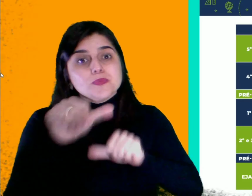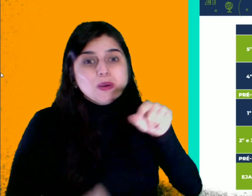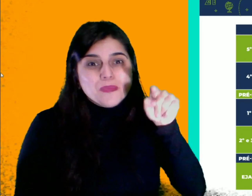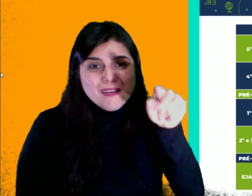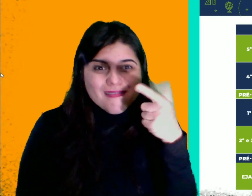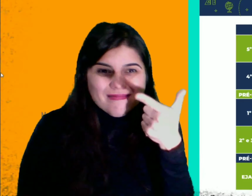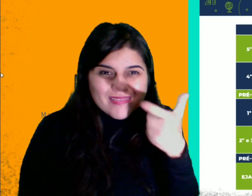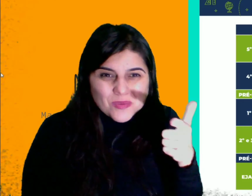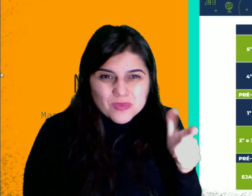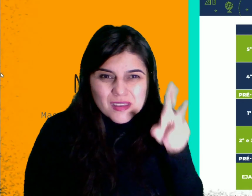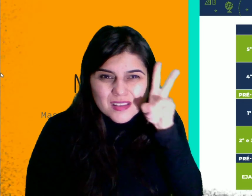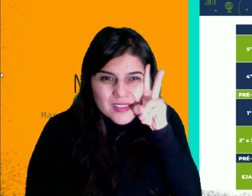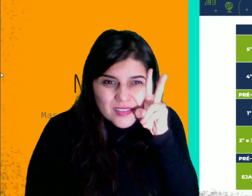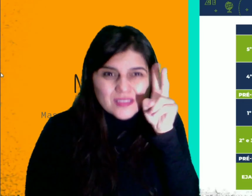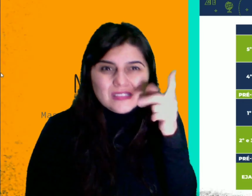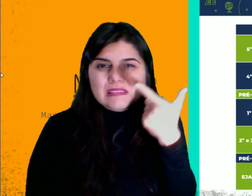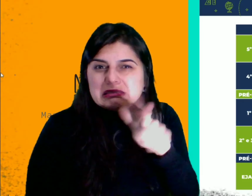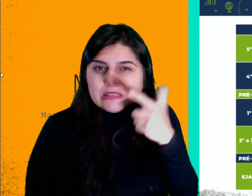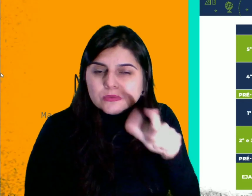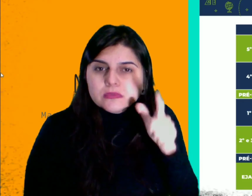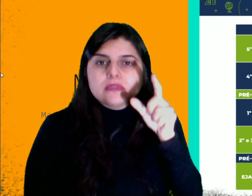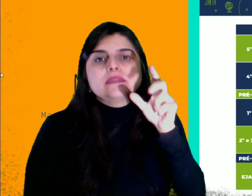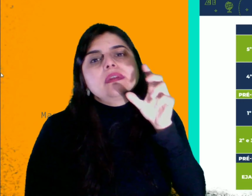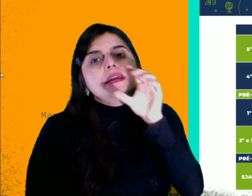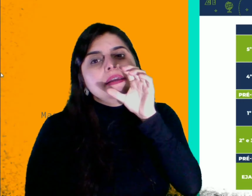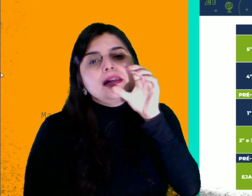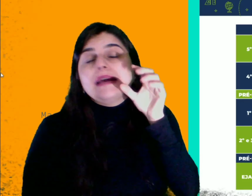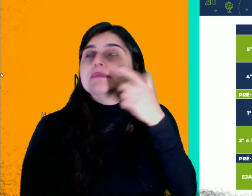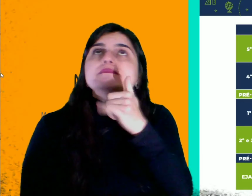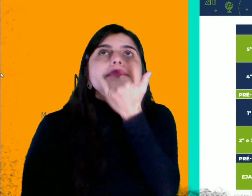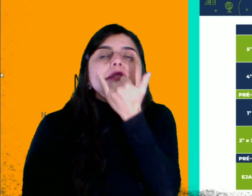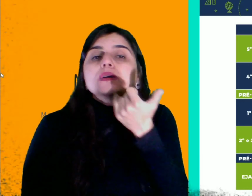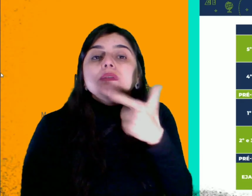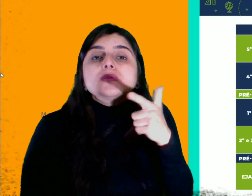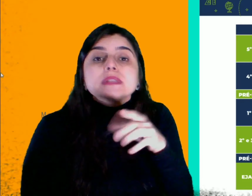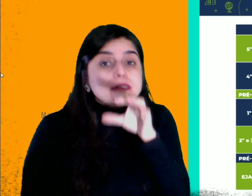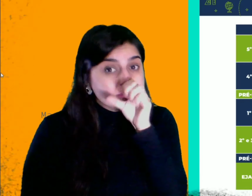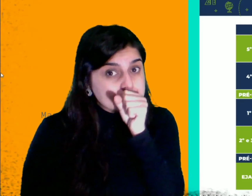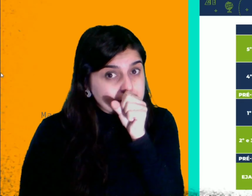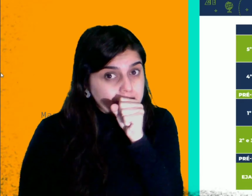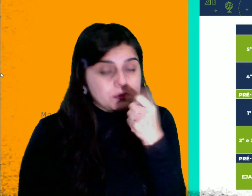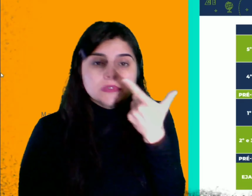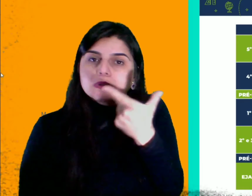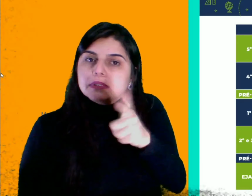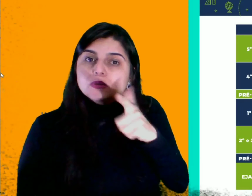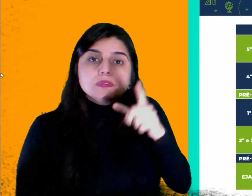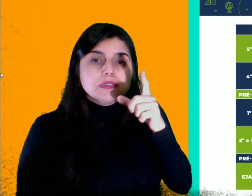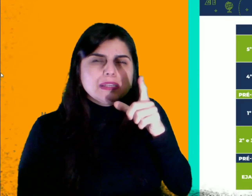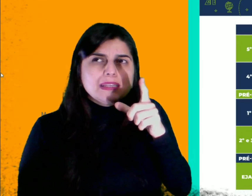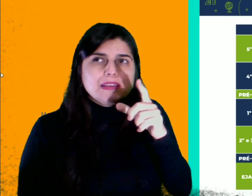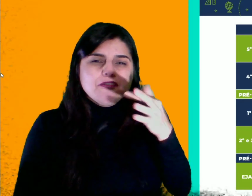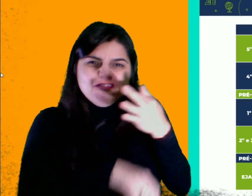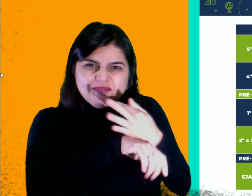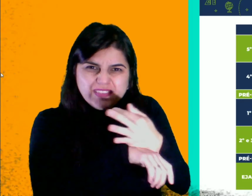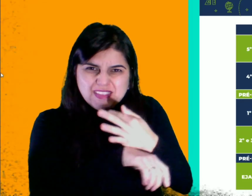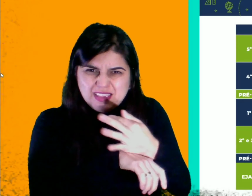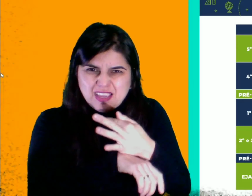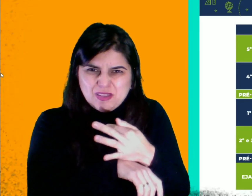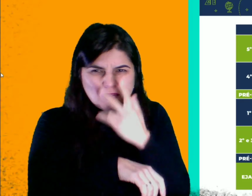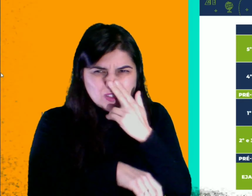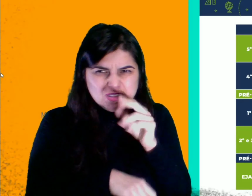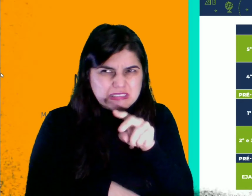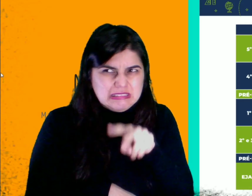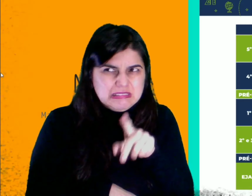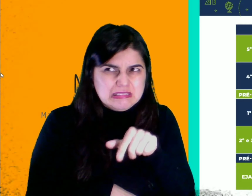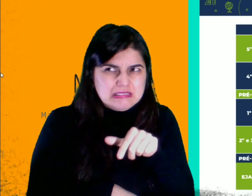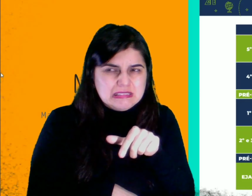mas já me avisaram que ela vai alterar por quê? Aqui, por exemplo, não sei, eu não entendi, mas não tem segunda, terça, quarta, quinta.